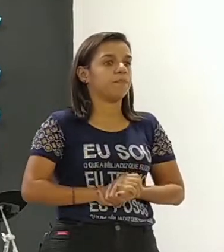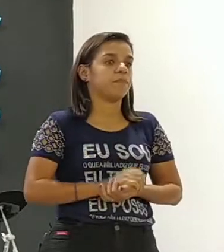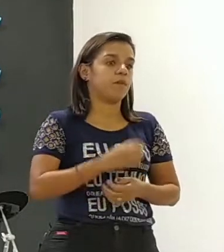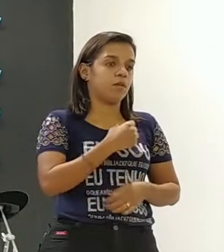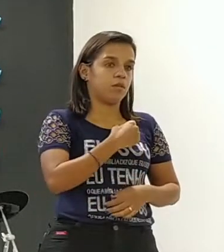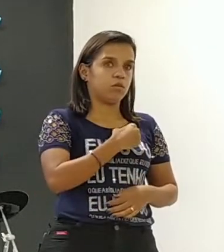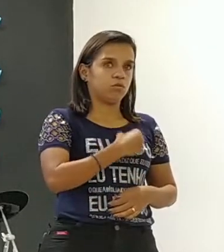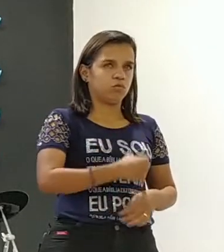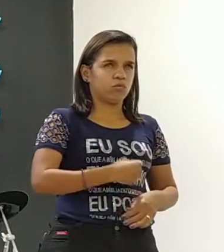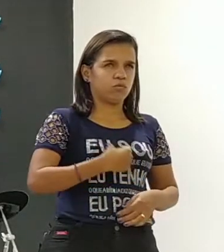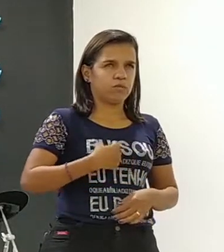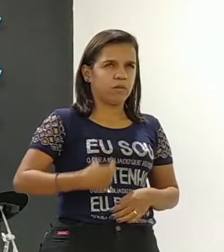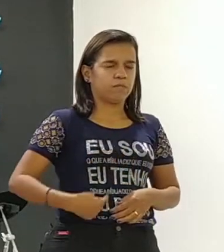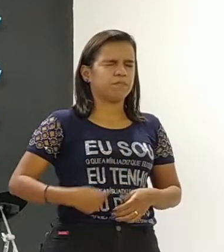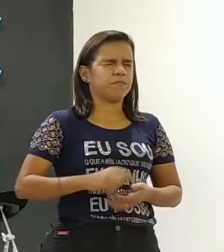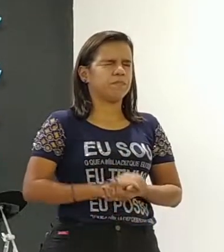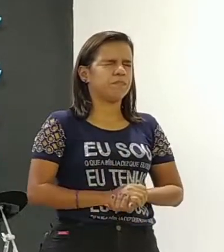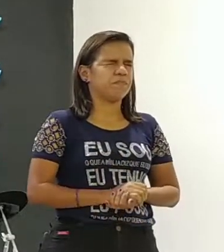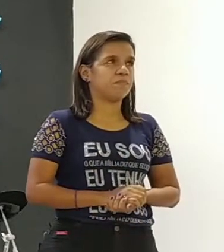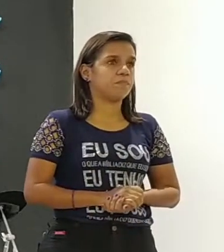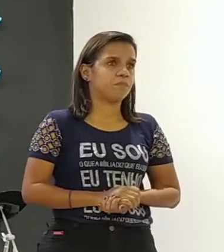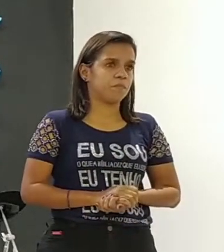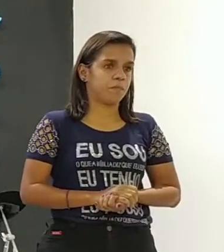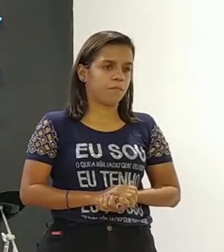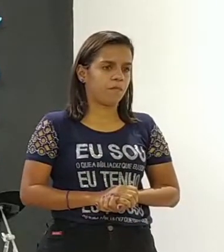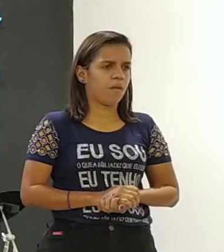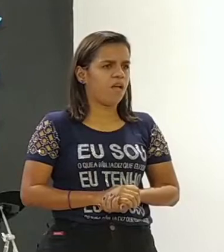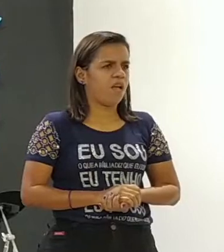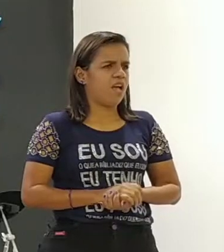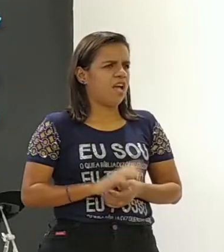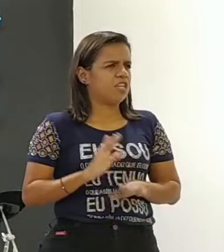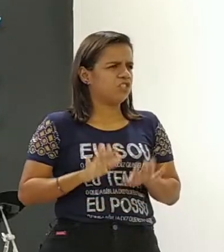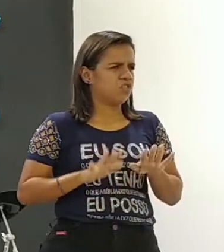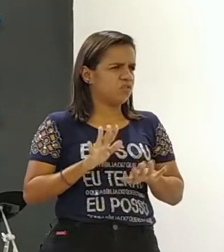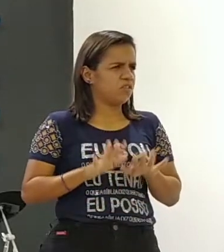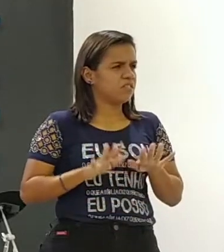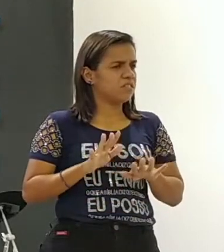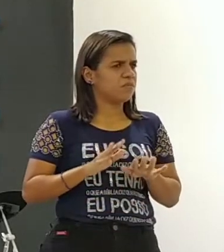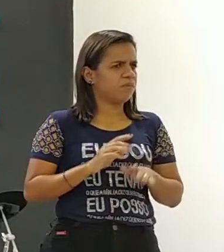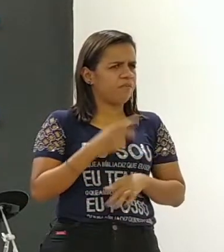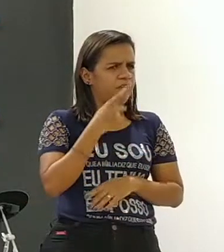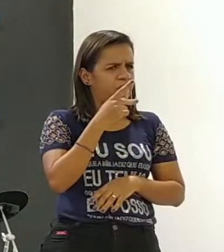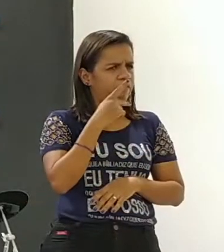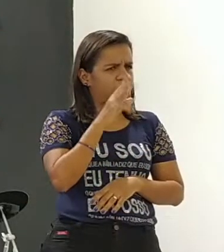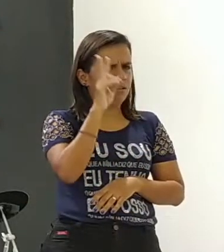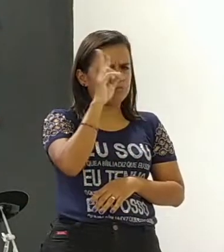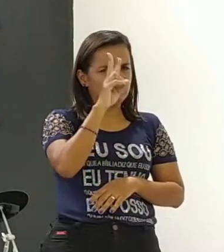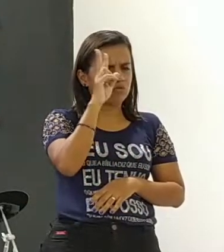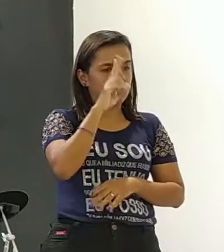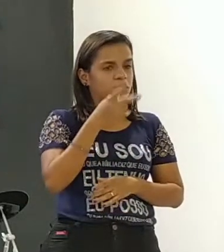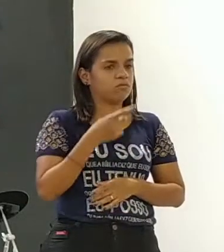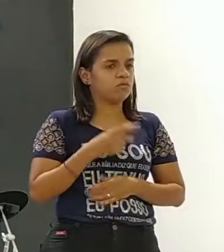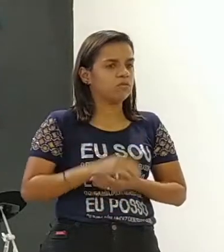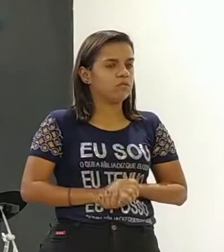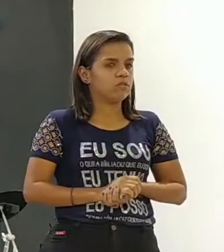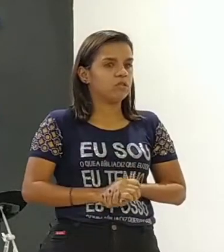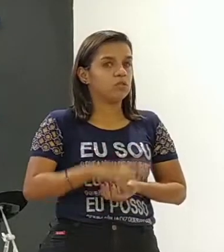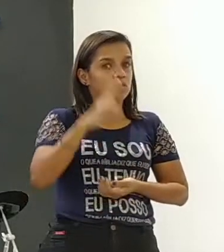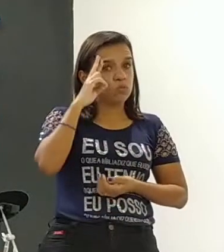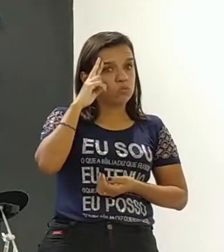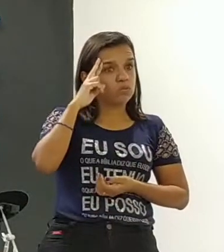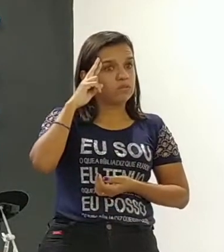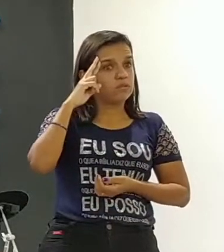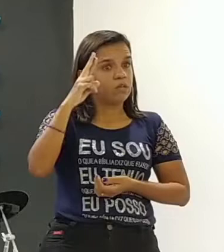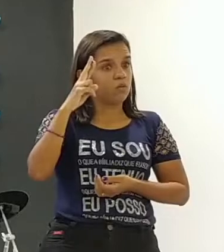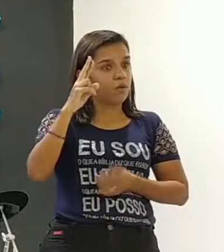Deus fala que chega a ser até estranho às vezes, porque toda vez que vai falar alguma coisa dele, fala assim: e o